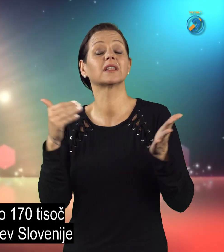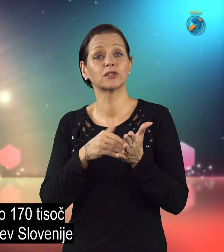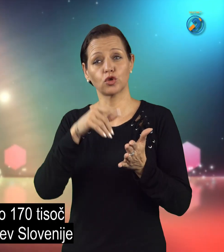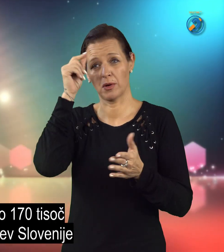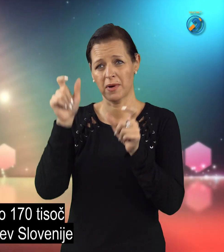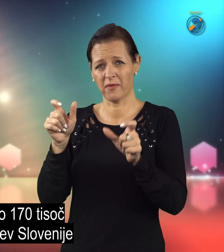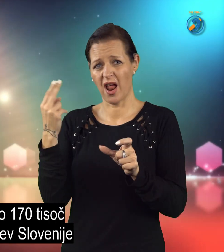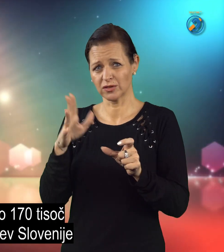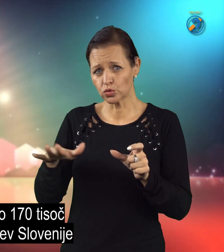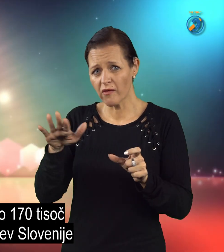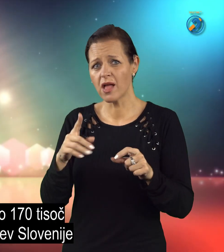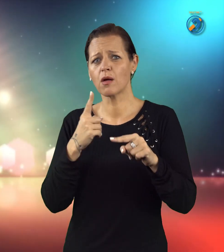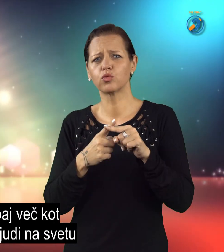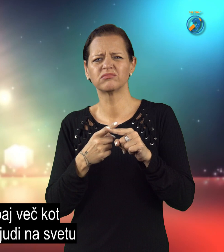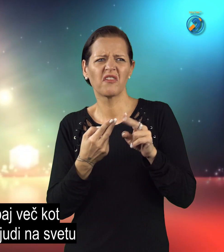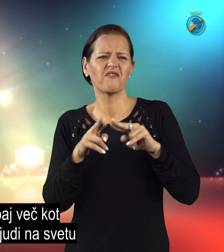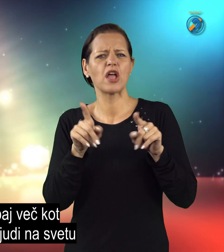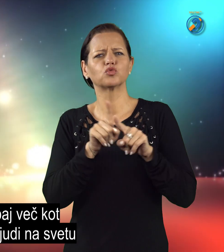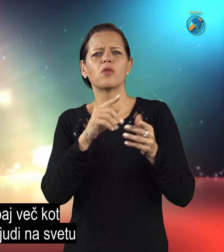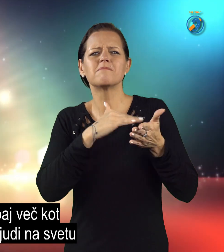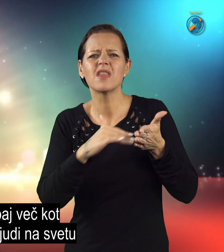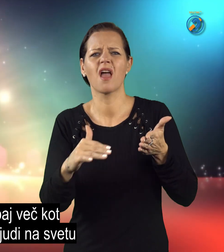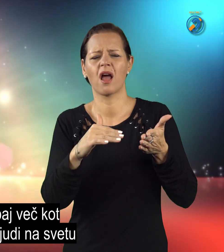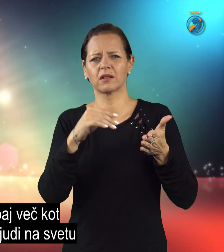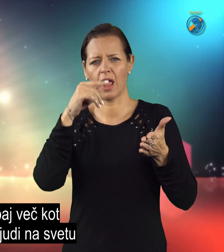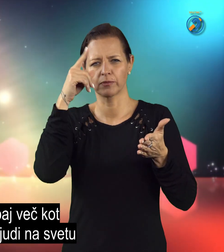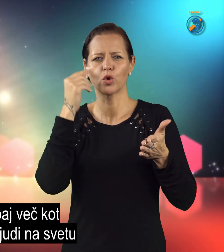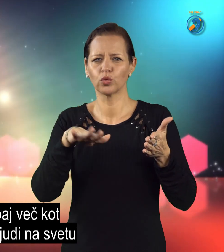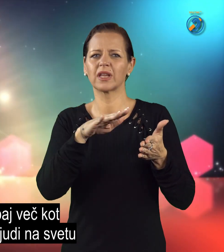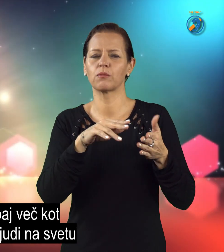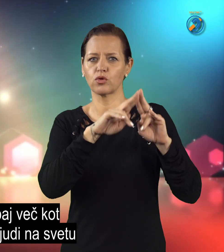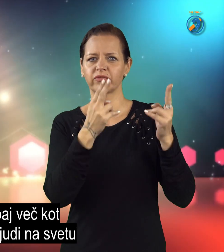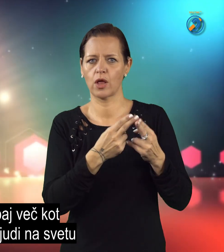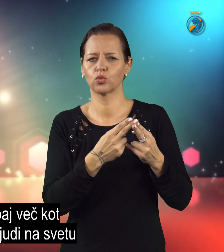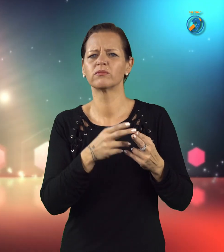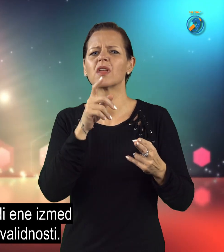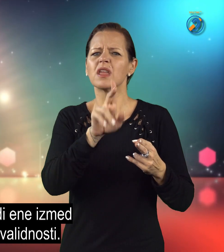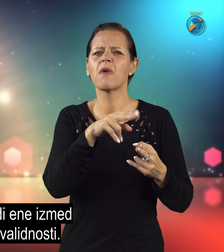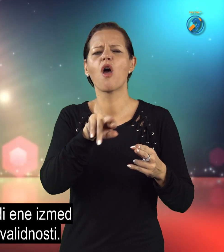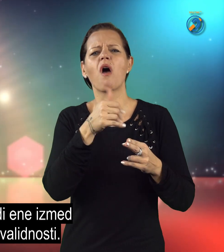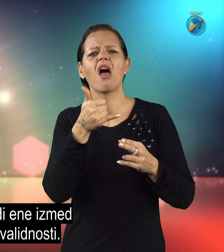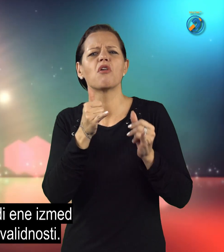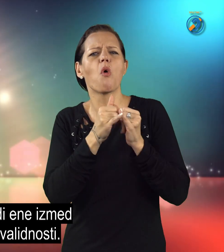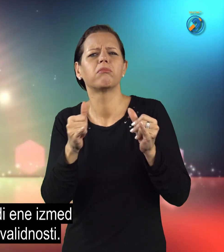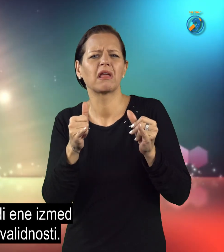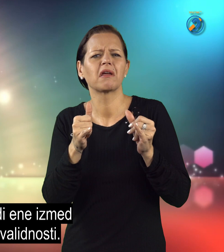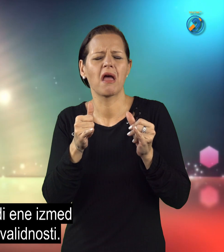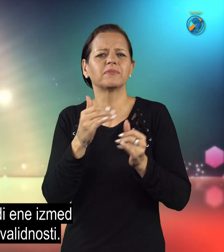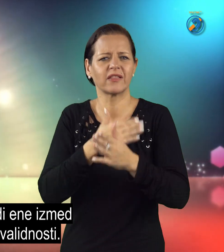Približno 170 tisoč prebivalcev Slovenije in skupaj več kot milijarda ljudi na svetu trpi zaradi ene izmed oblik